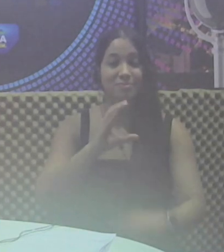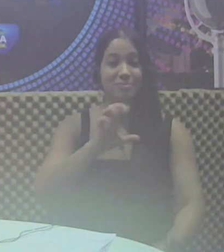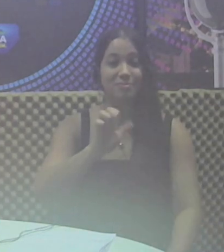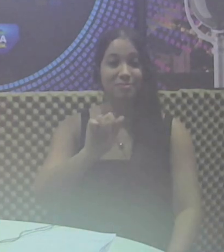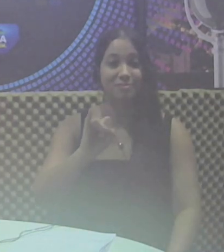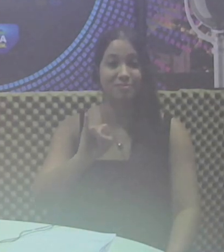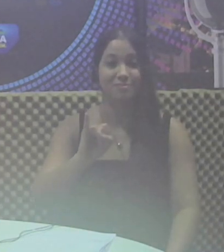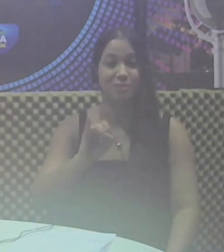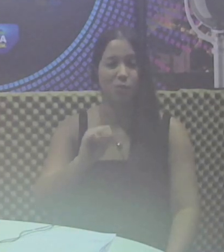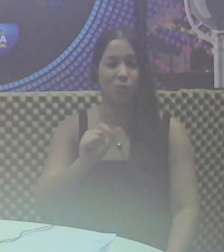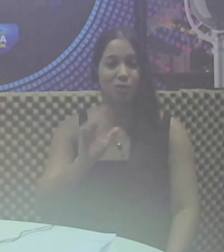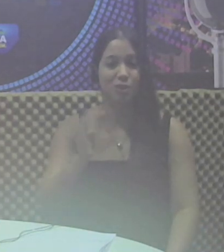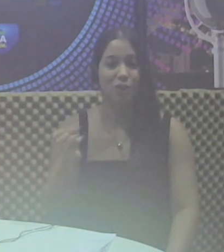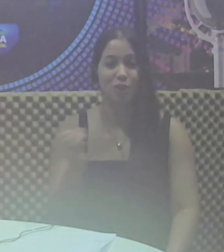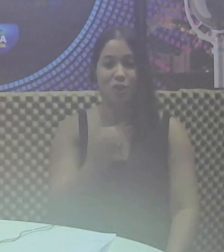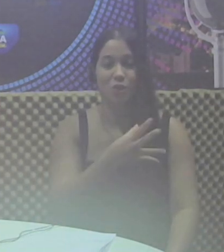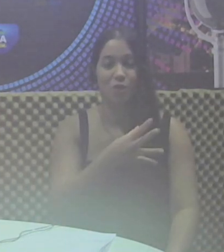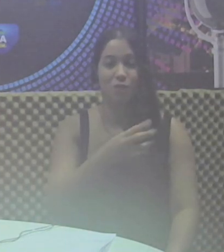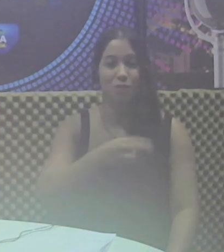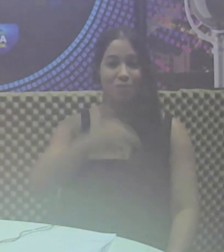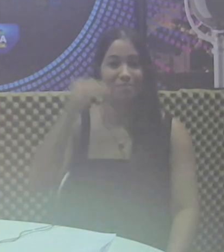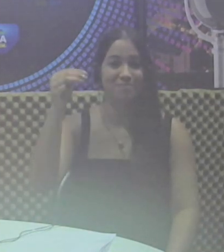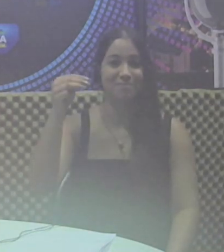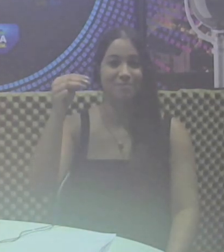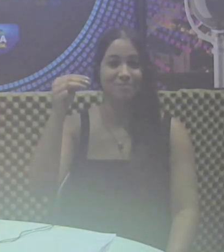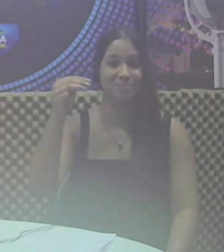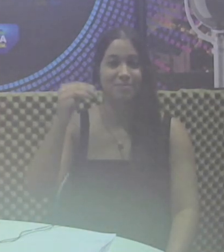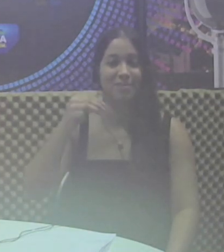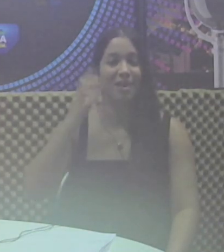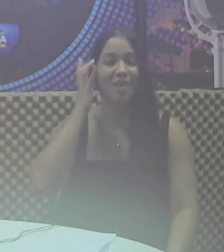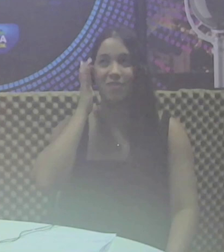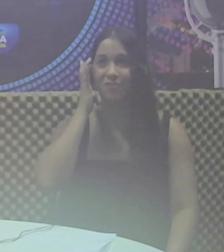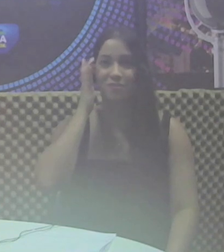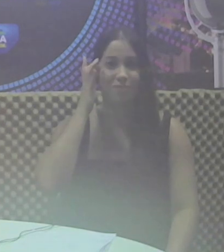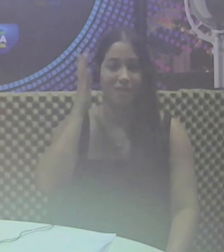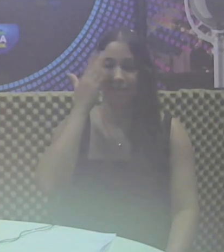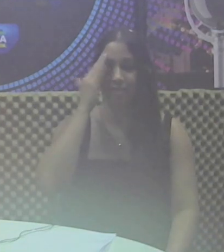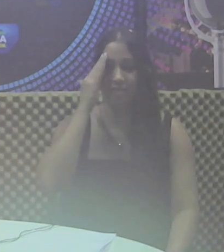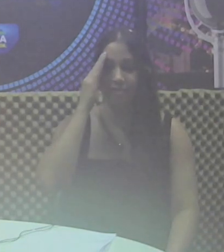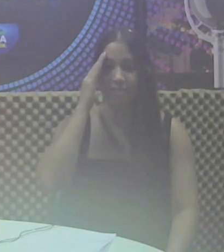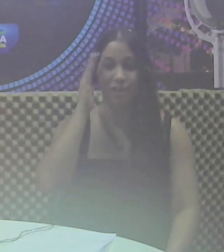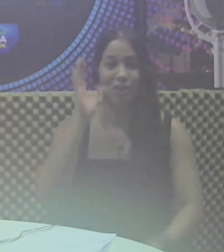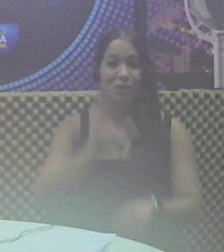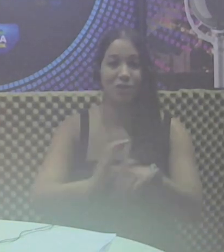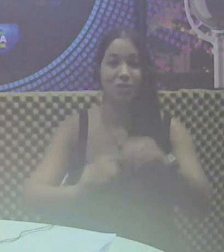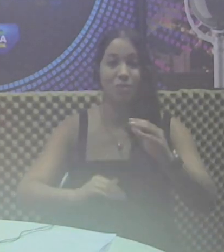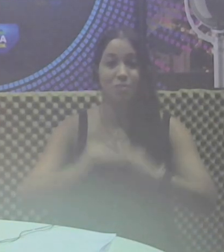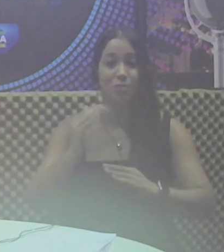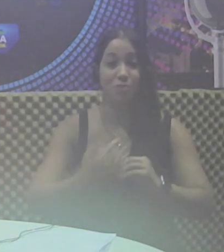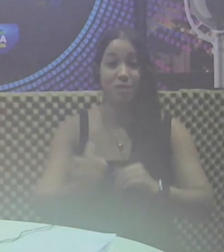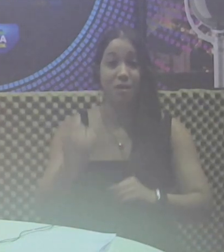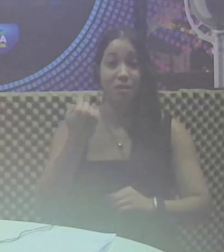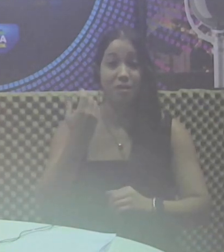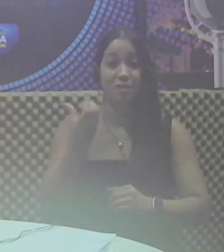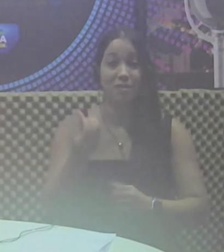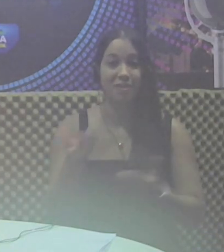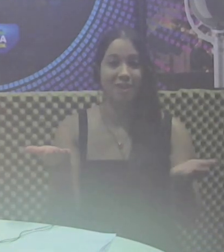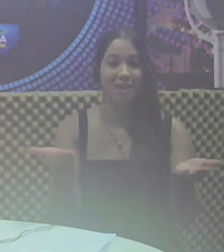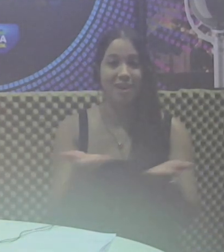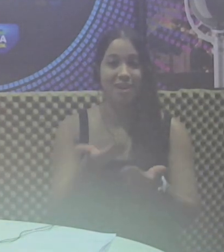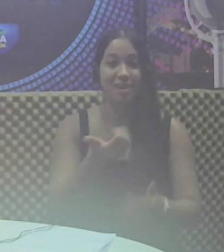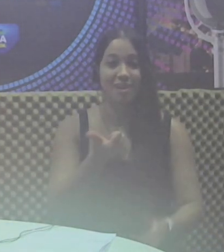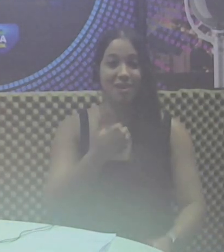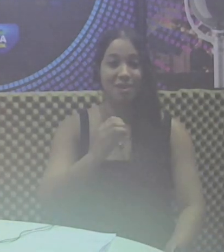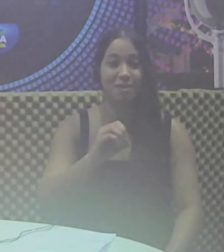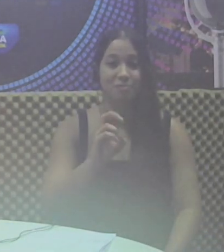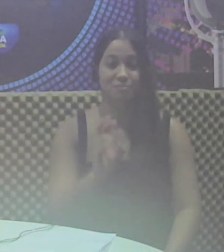E já tem uma unidade novinha no Morumbi. Essa receita não tem erro. Só de cursos profissionalizantes. Saltamos de 6